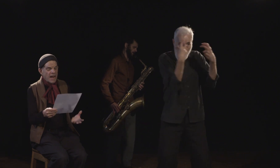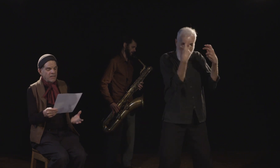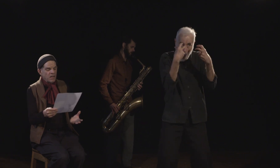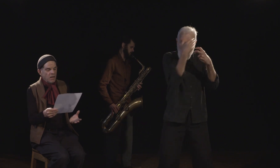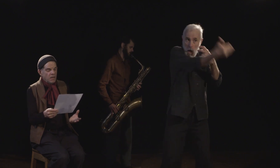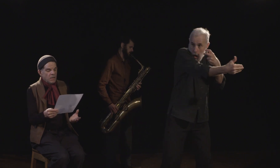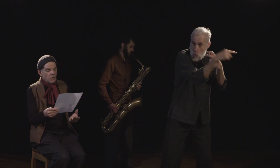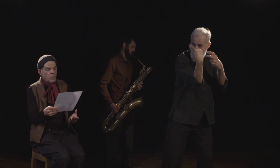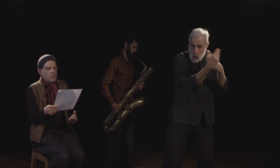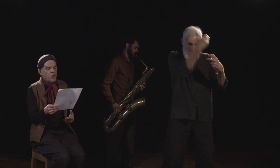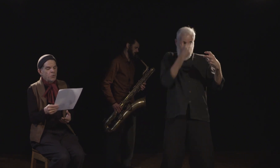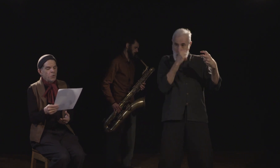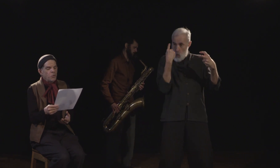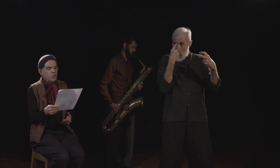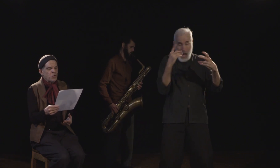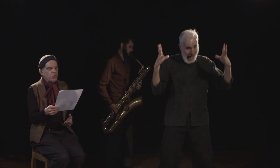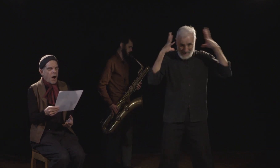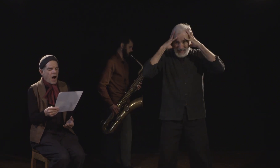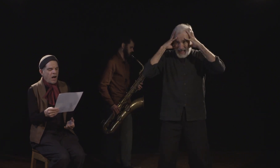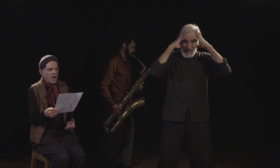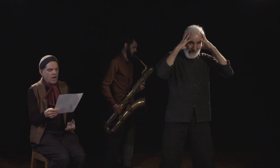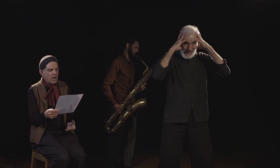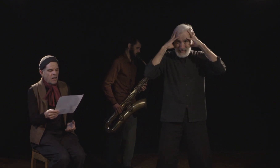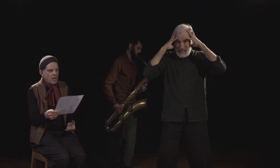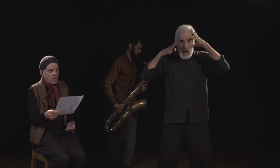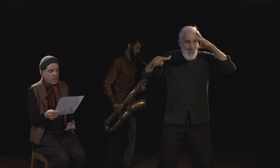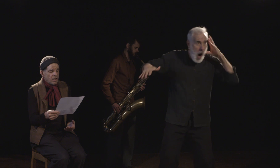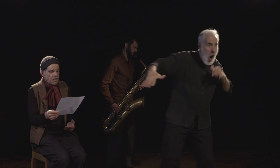la tête au milieu de tout ce noir.